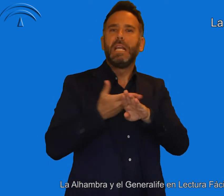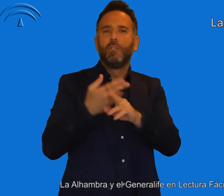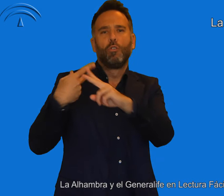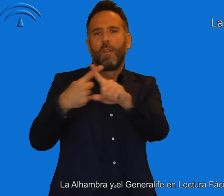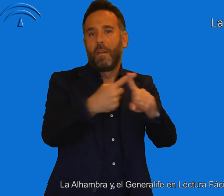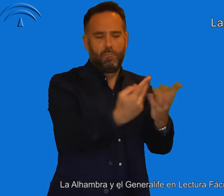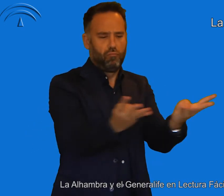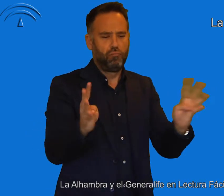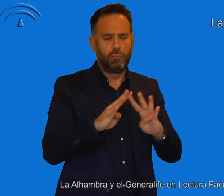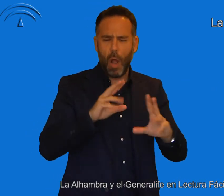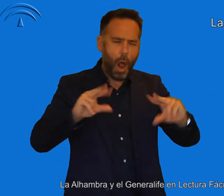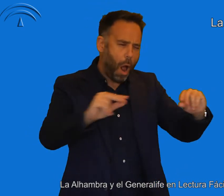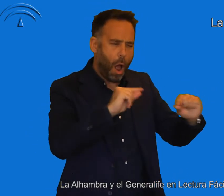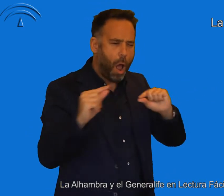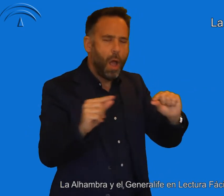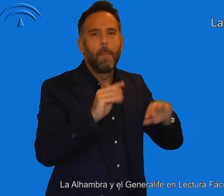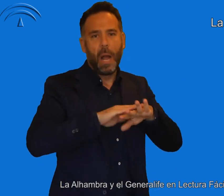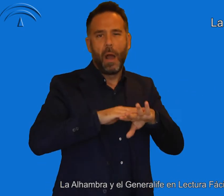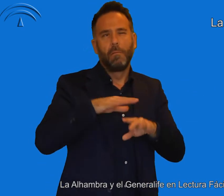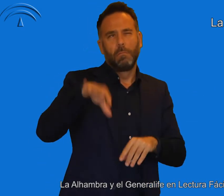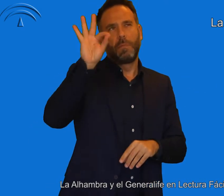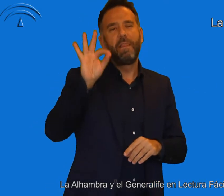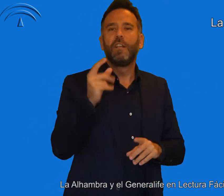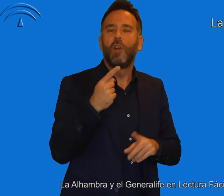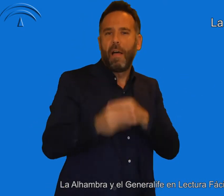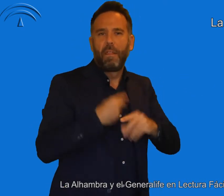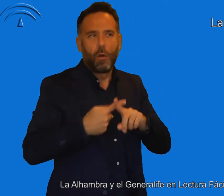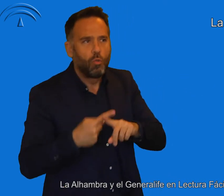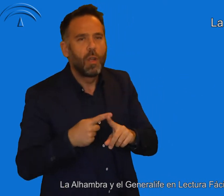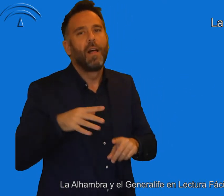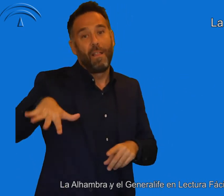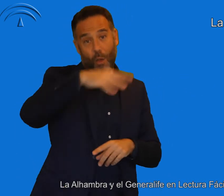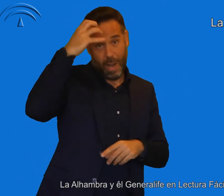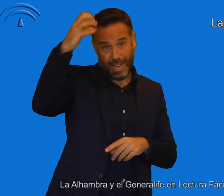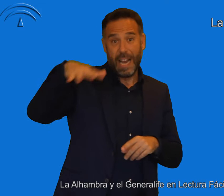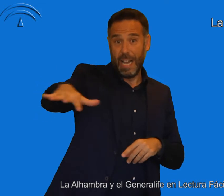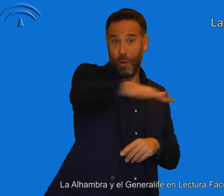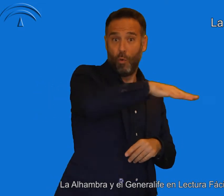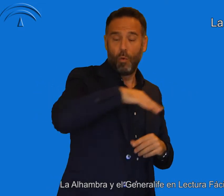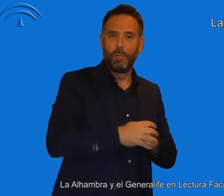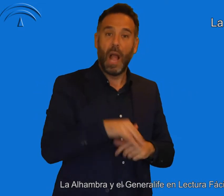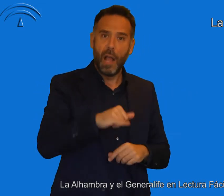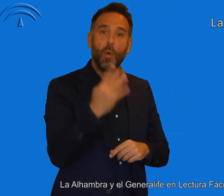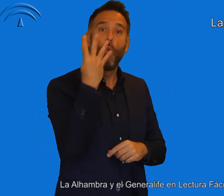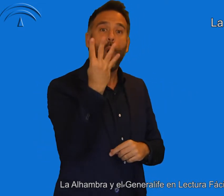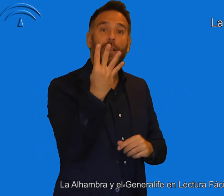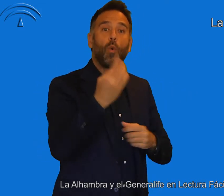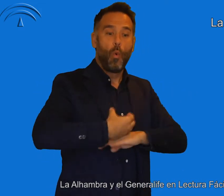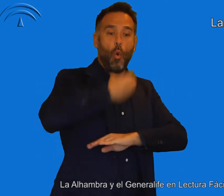Ministros y decidían sobre los asuntos importantes del reino. El consejo se sentaba en el centro de la sala,